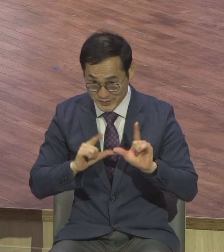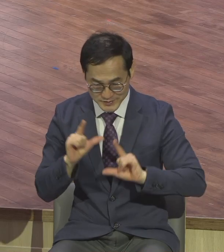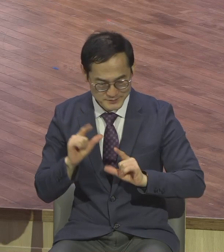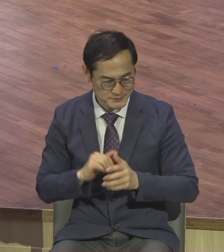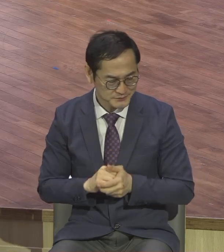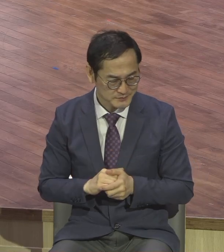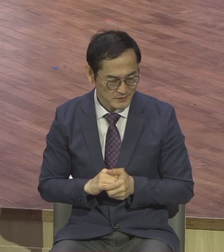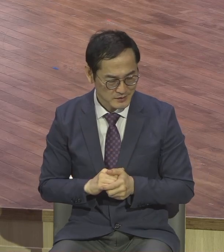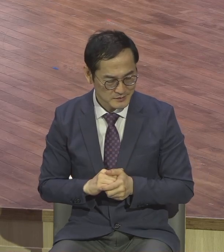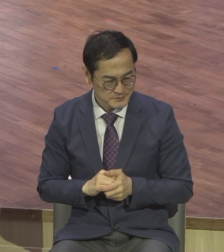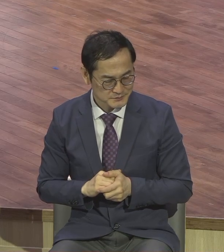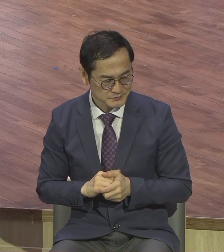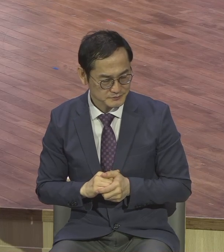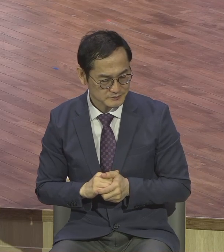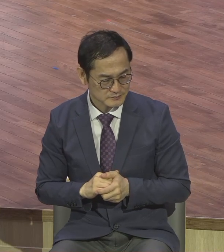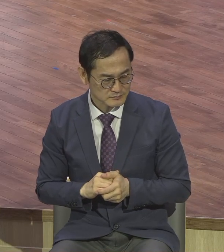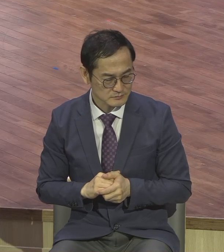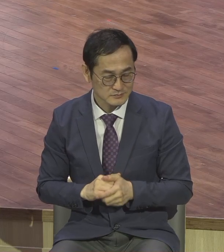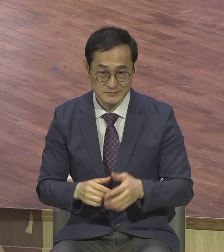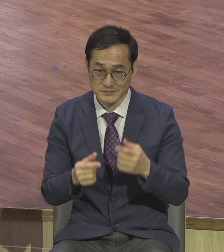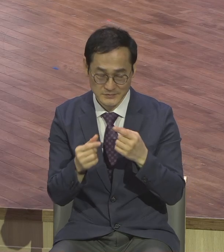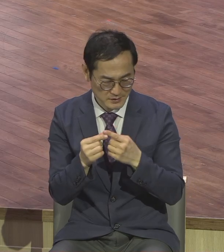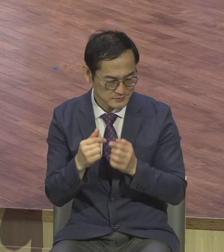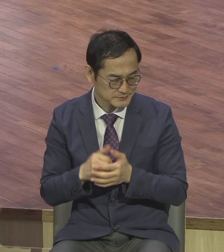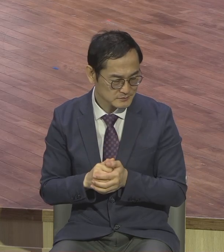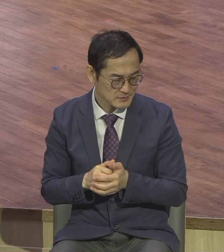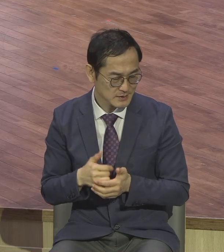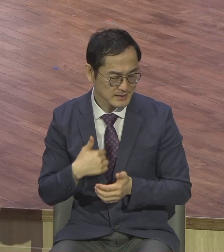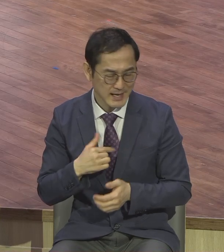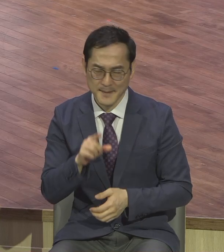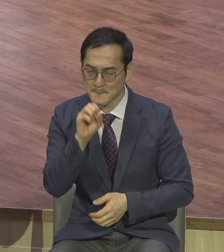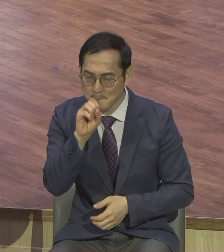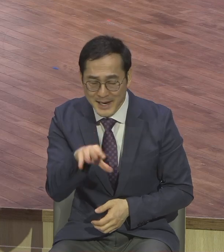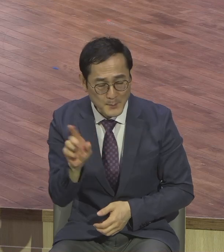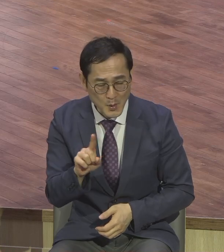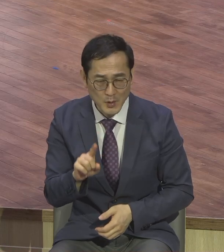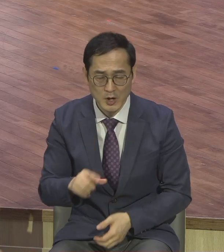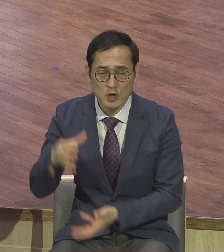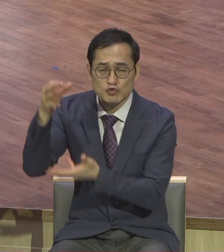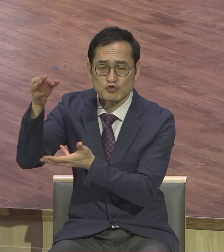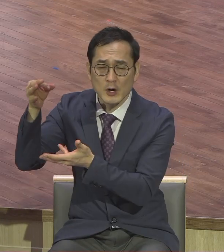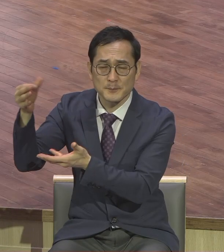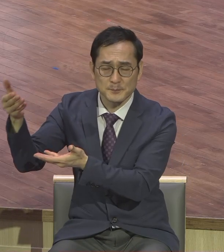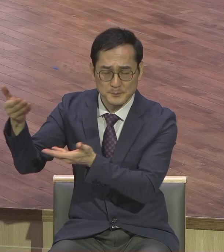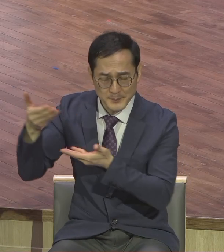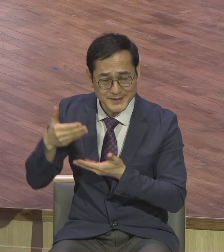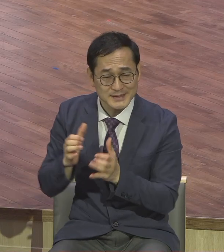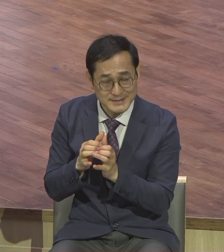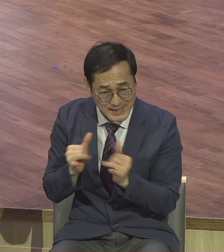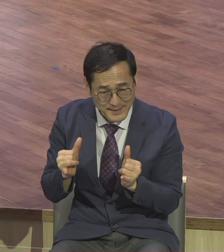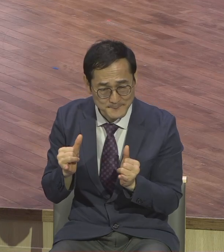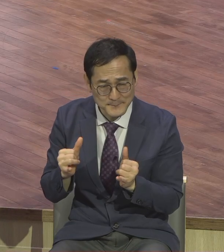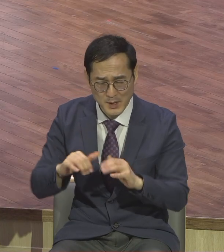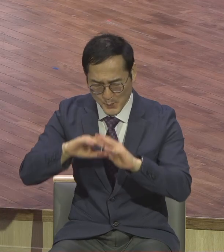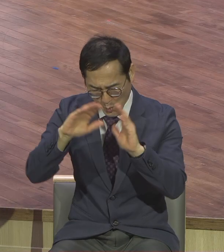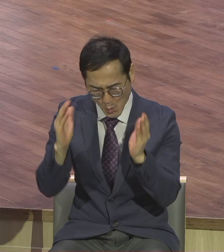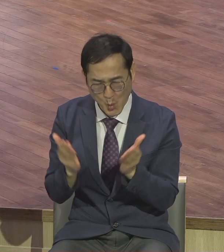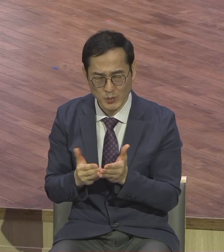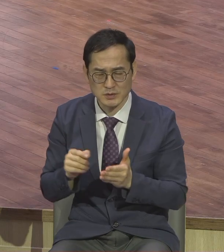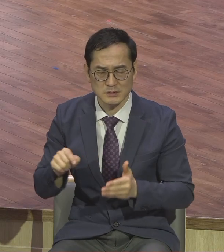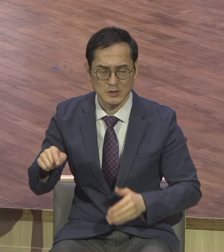봅니다. 내가 또 말하노니 유업을 이을 자가 모든 것의